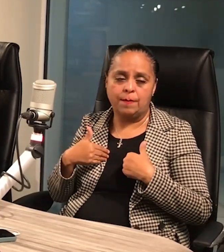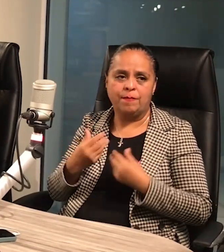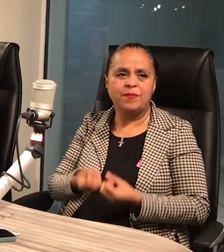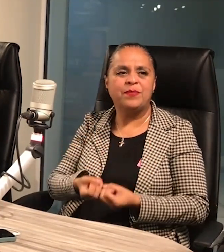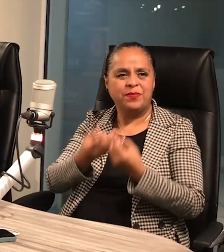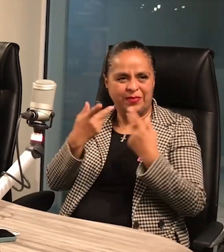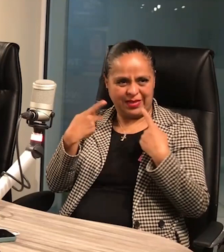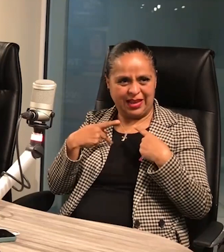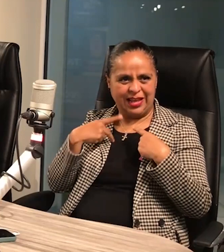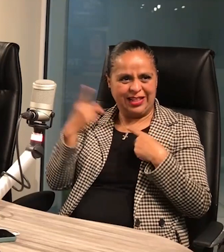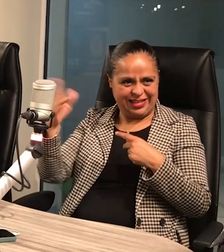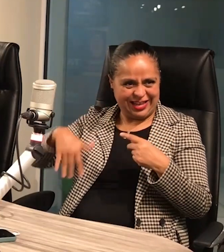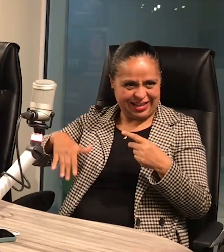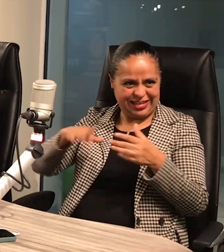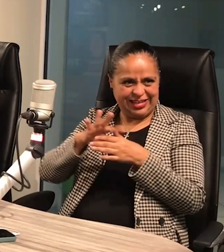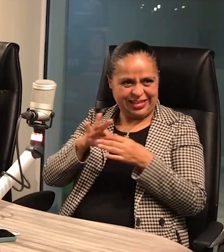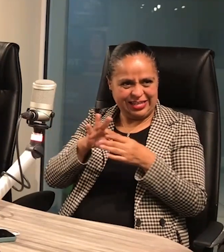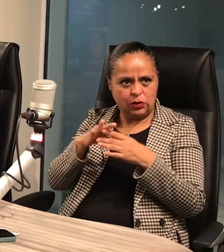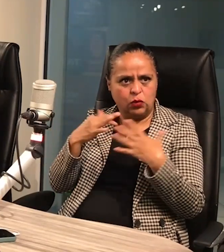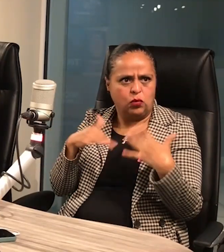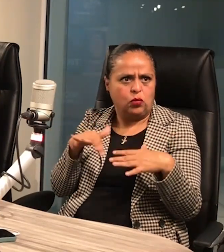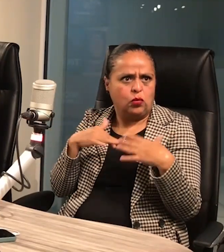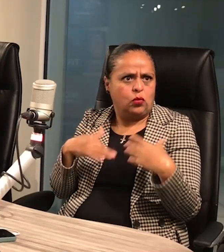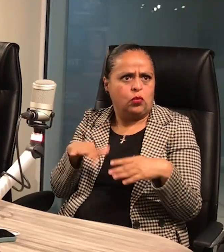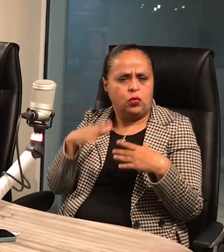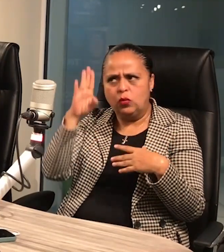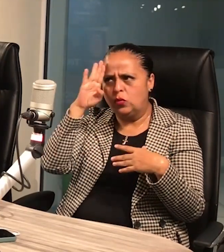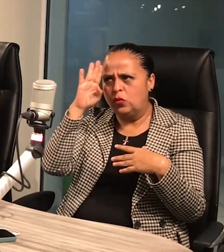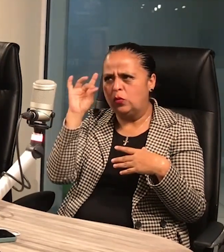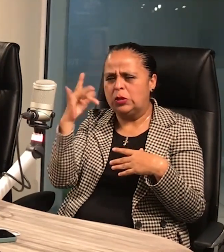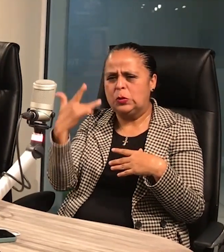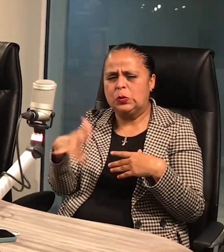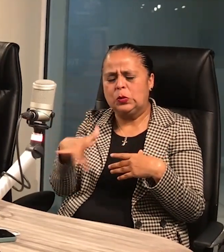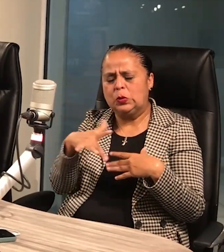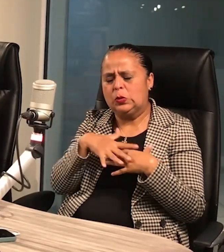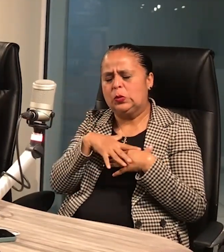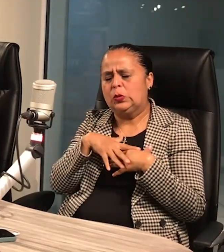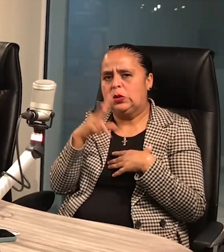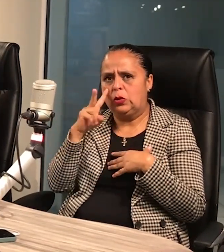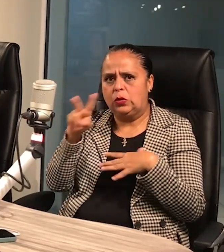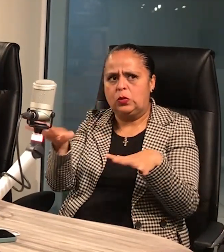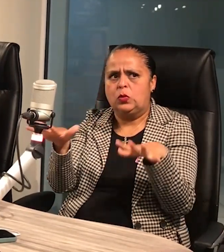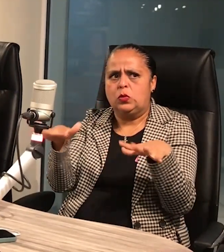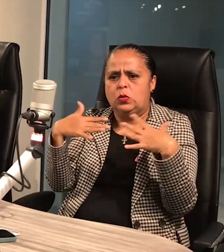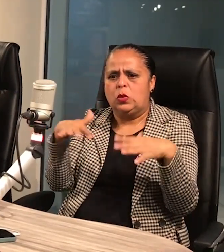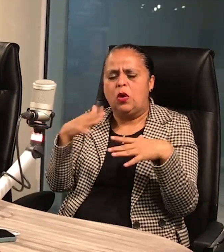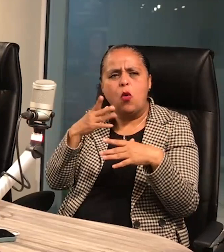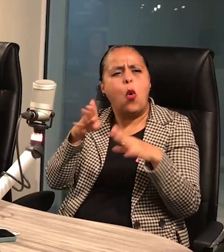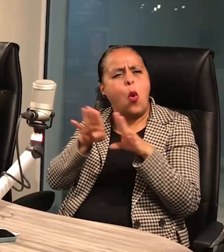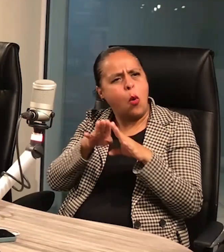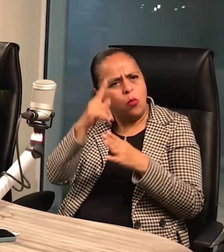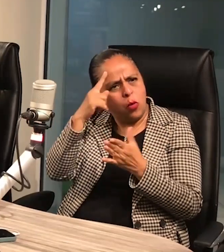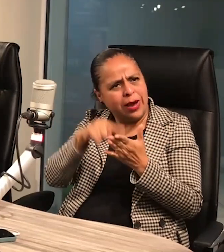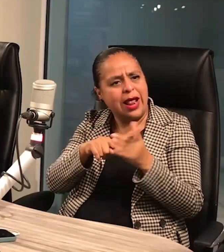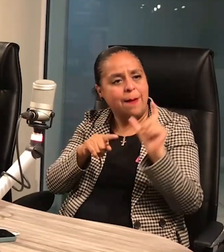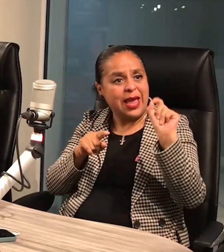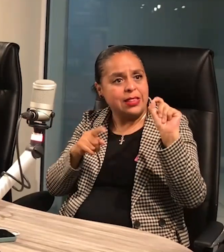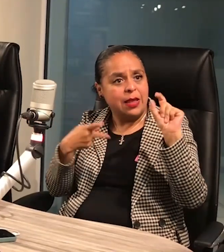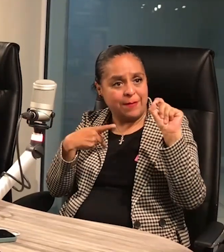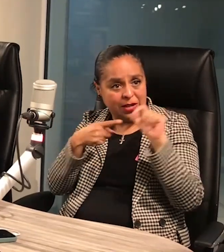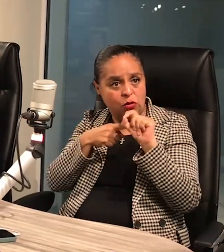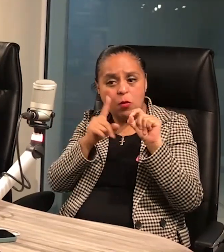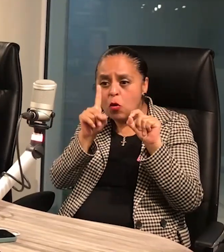que comentaban, ¿no? Que es tan fuerte y tan dolorosa y tan impactante de que 1 de cada 20 personas con discapacidad llega a la